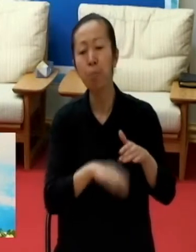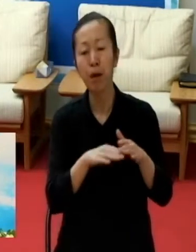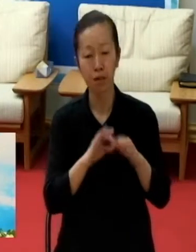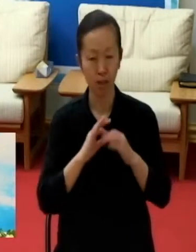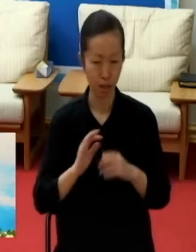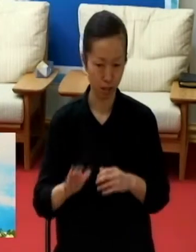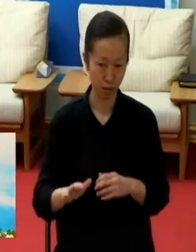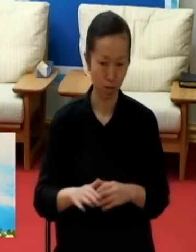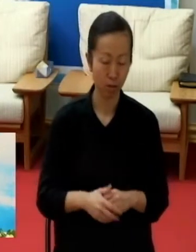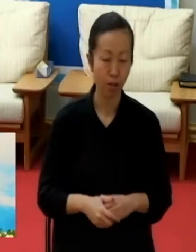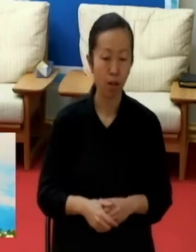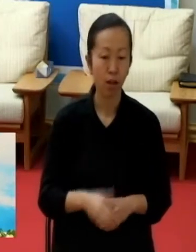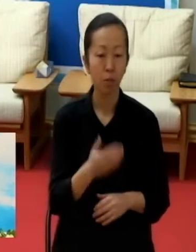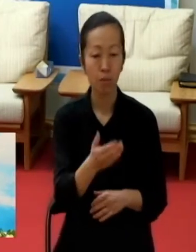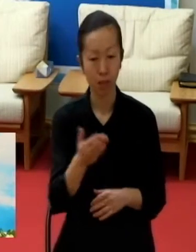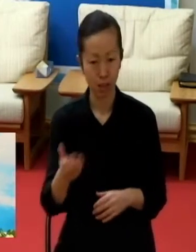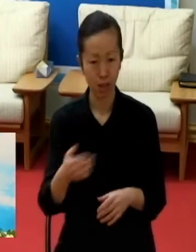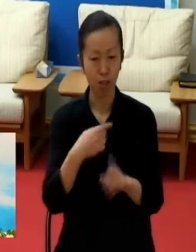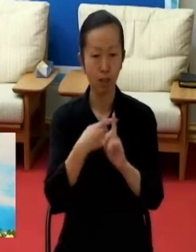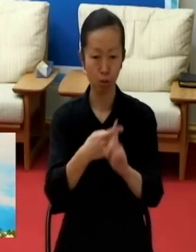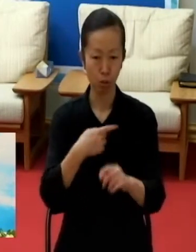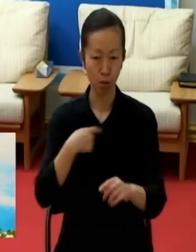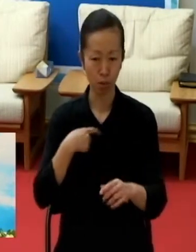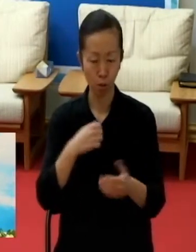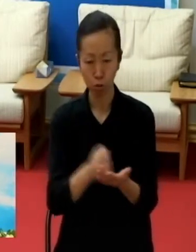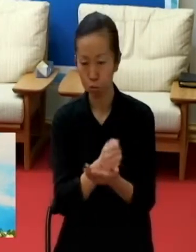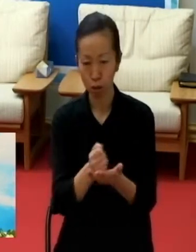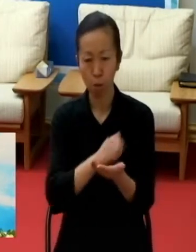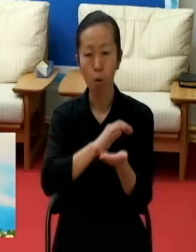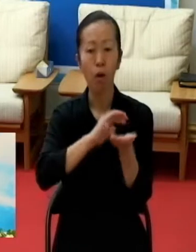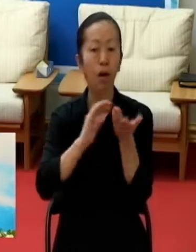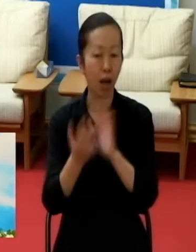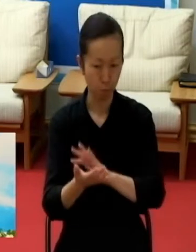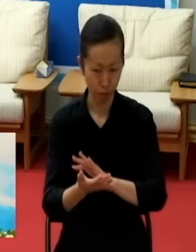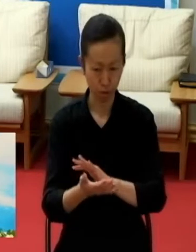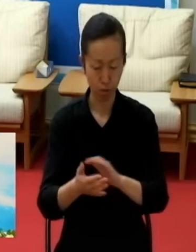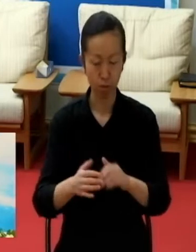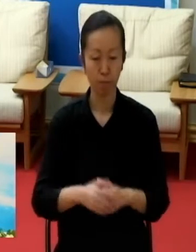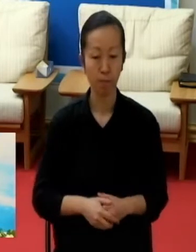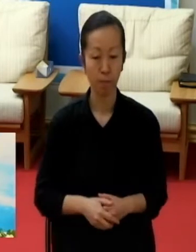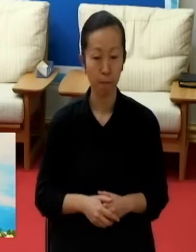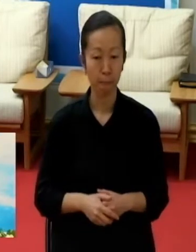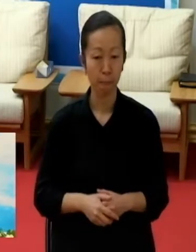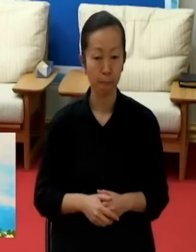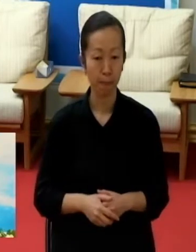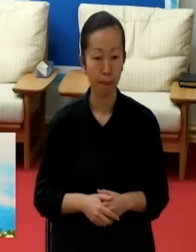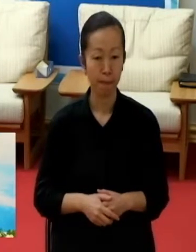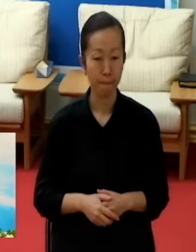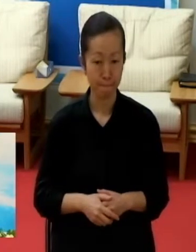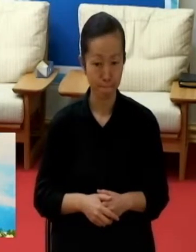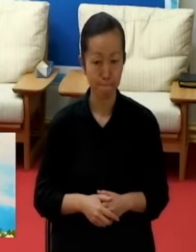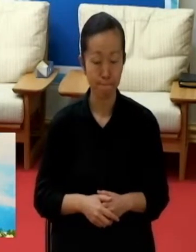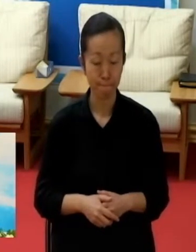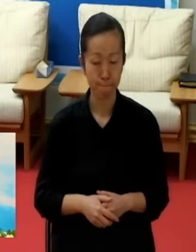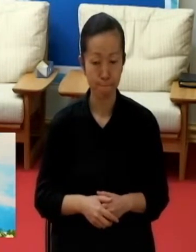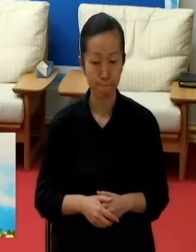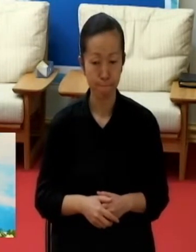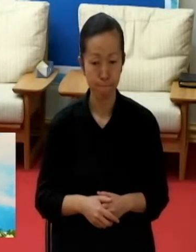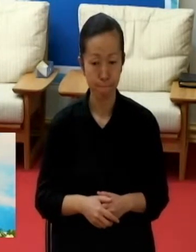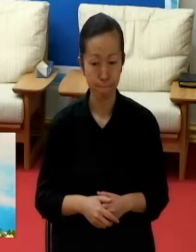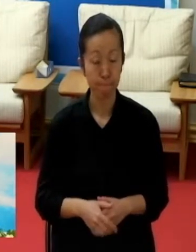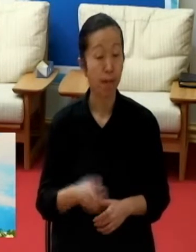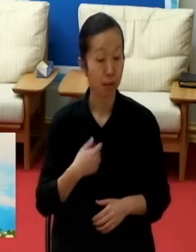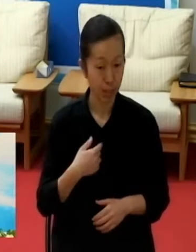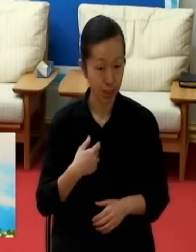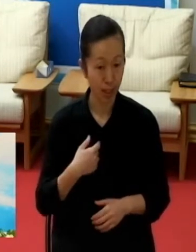그리스도는 나의 운명을 바꿉니다. 皆さん、キリストは私の運命を変えます。 내가 해결할 수 없는 수많은 영적 문제들을 바꿀 수가